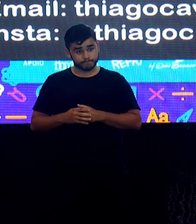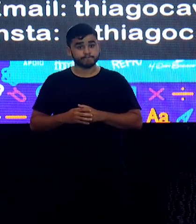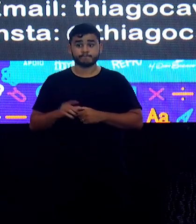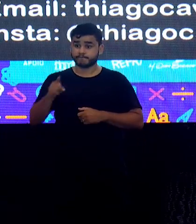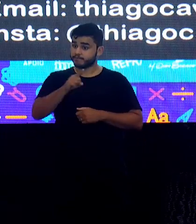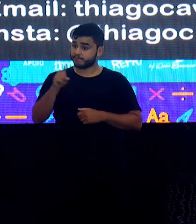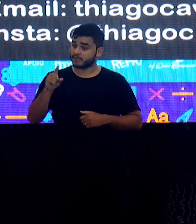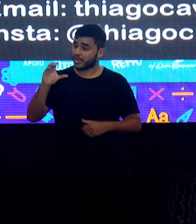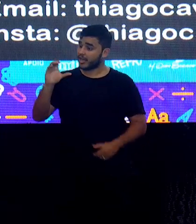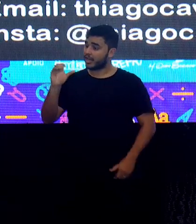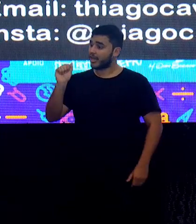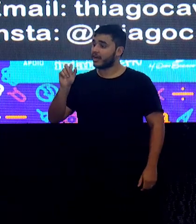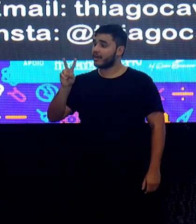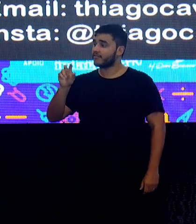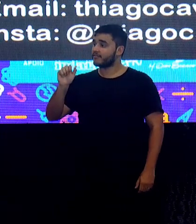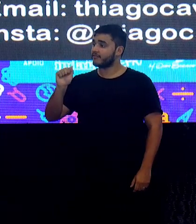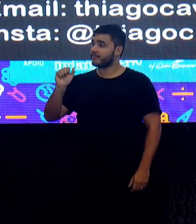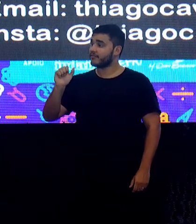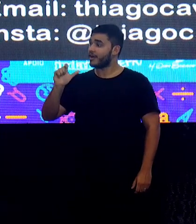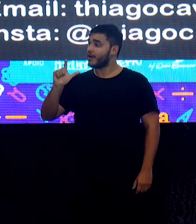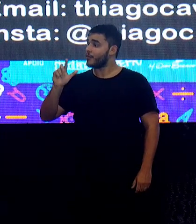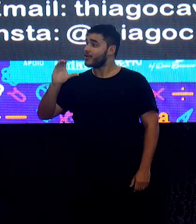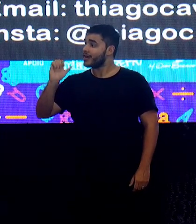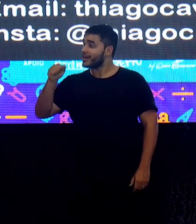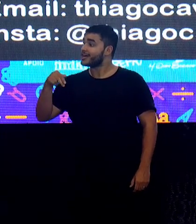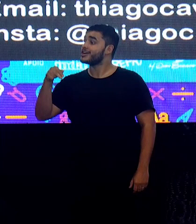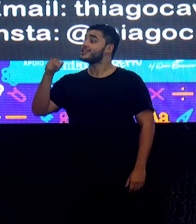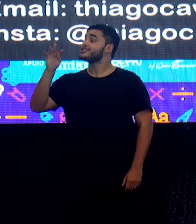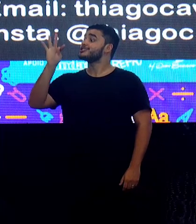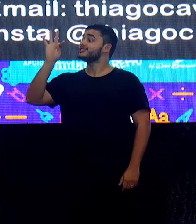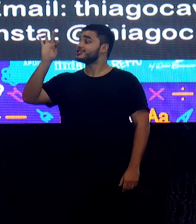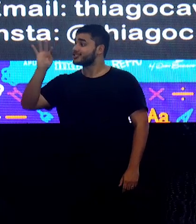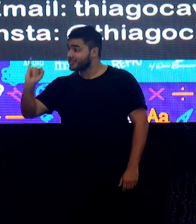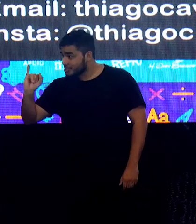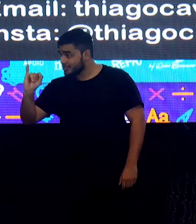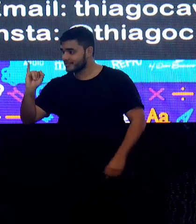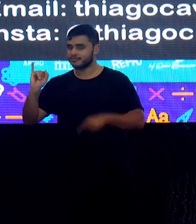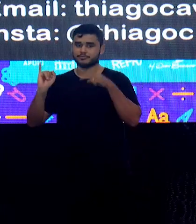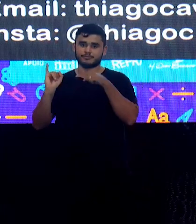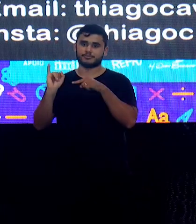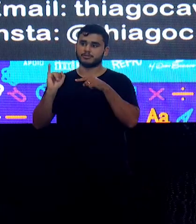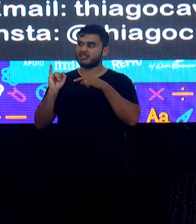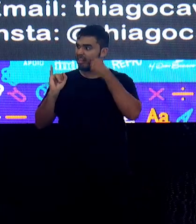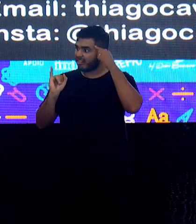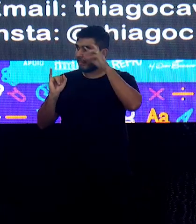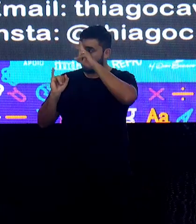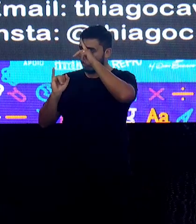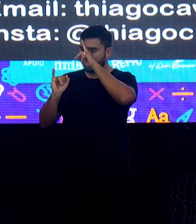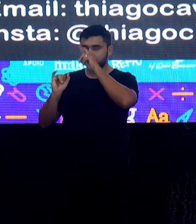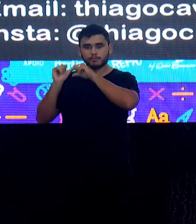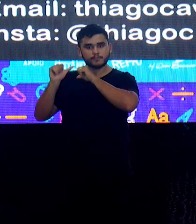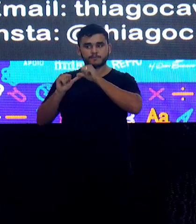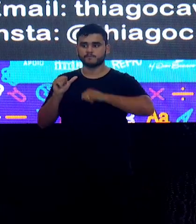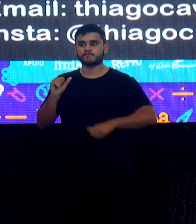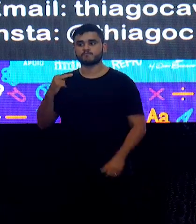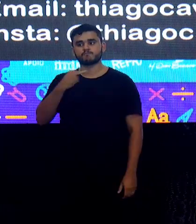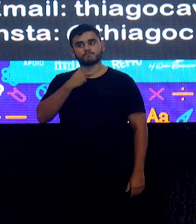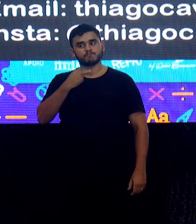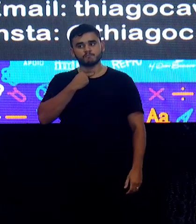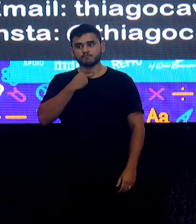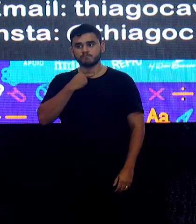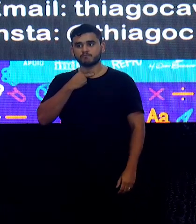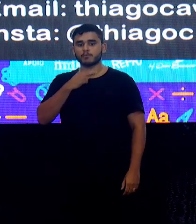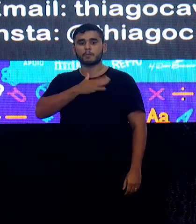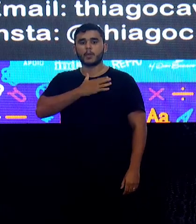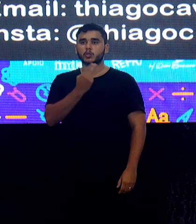escreva seu nome errado, não é verdade? Alguém aí gosta que escreva seu nome errado? Me diz uma coisa, só para eu ter